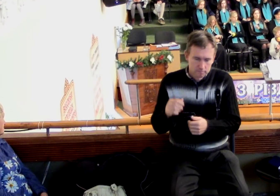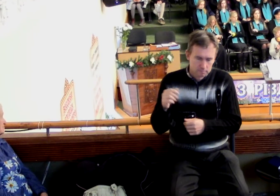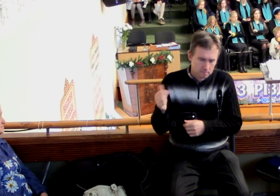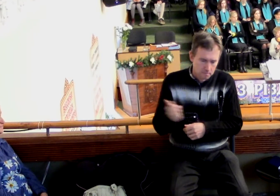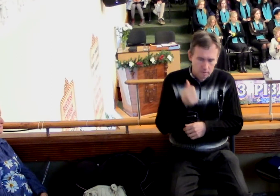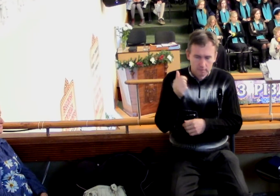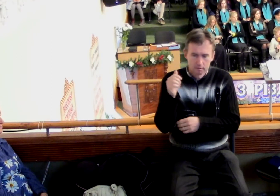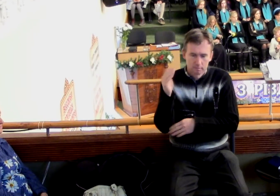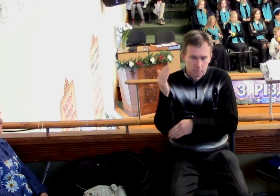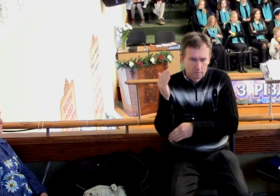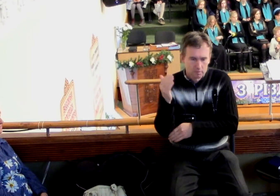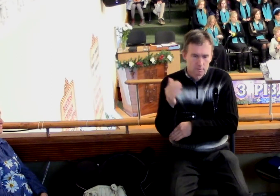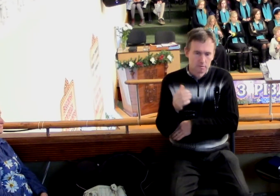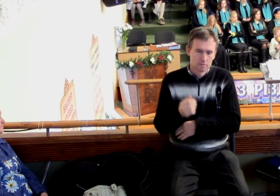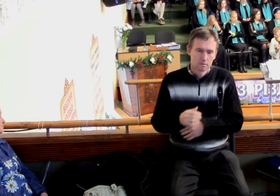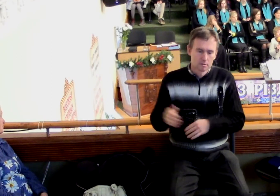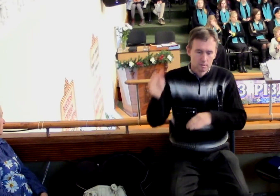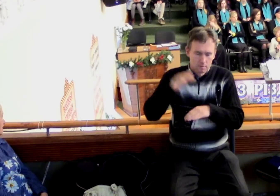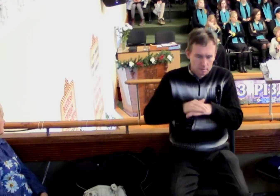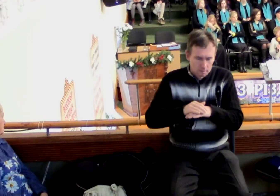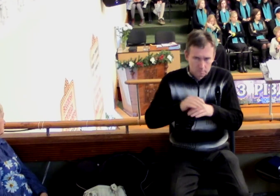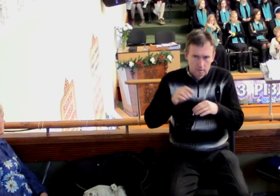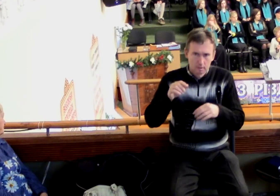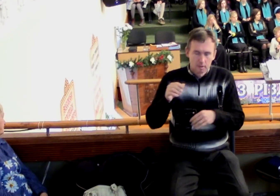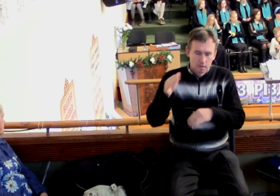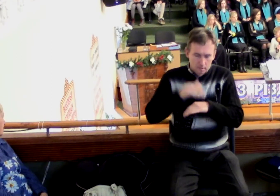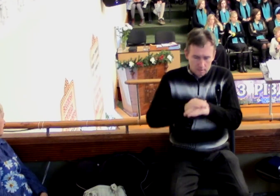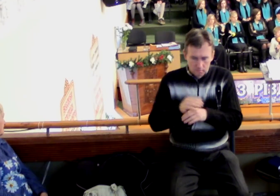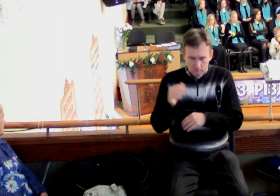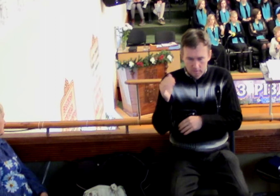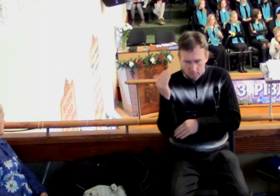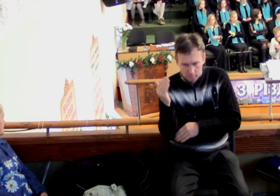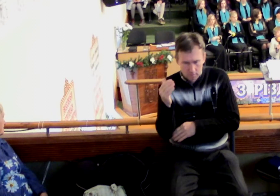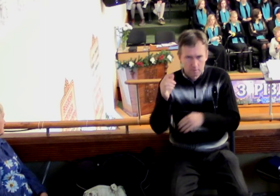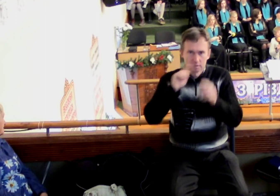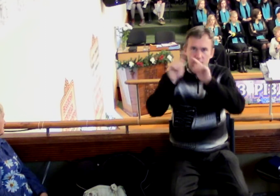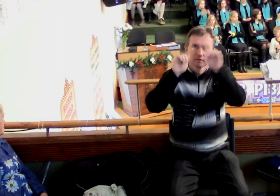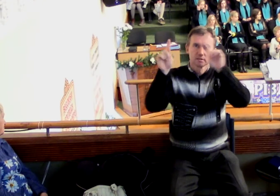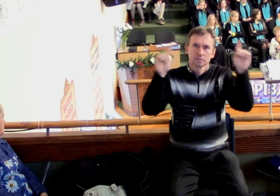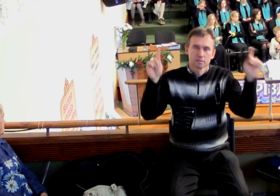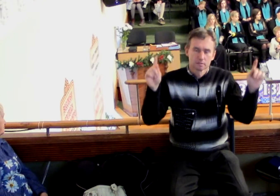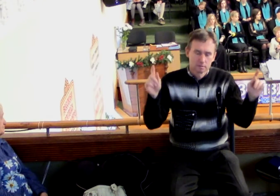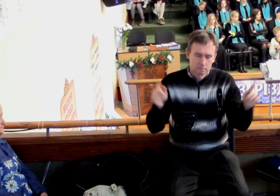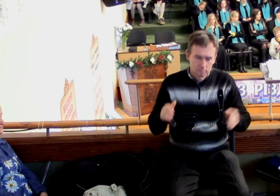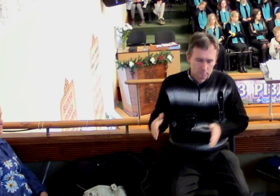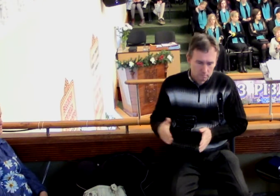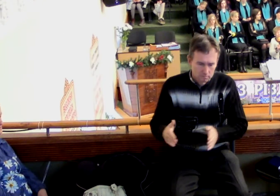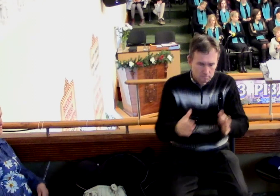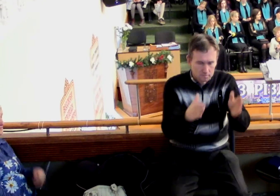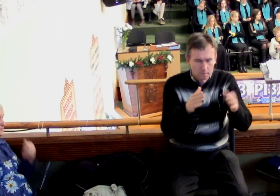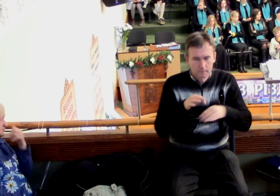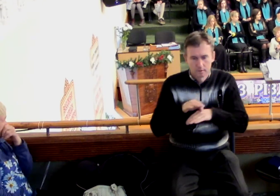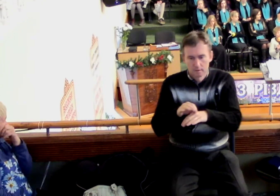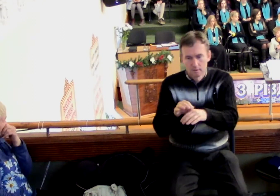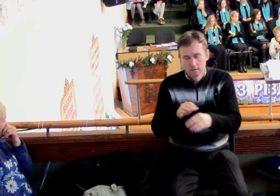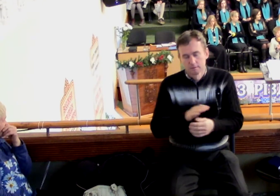своим. Над ним звезда сияет ясно, путеводителем